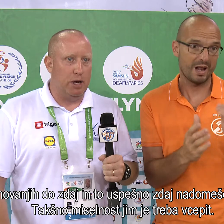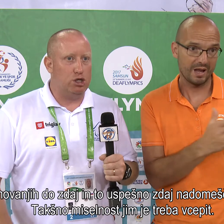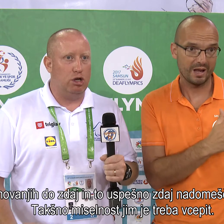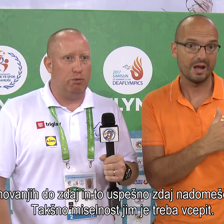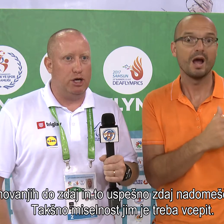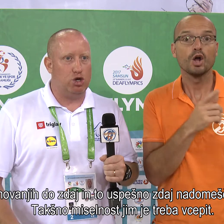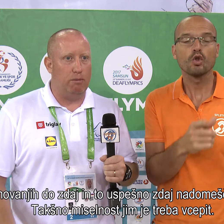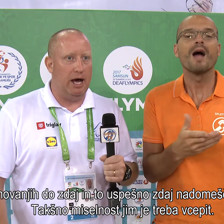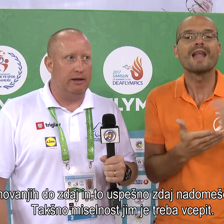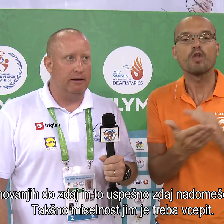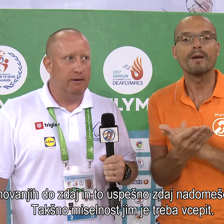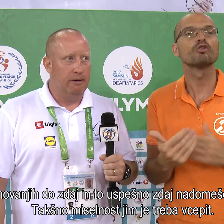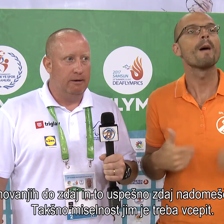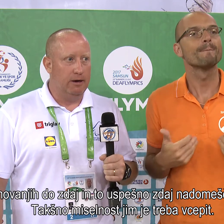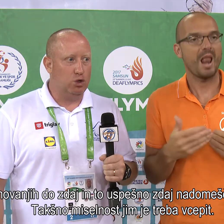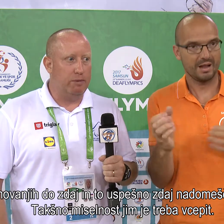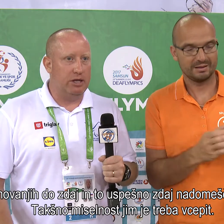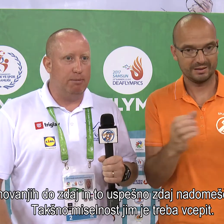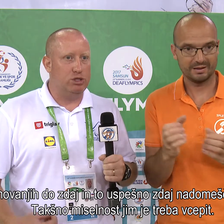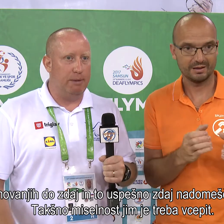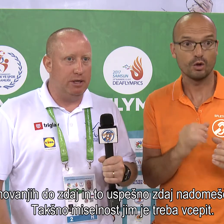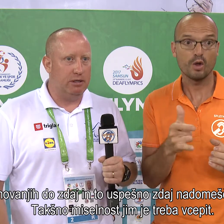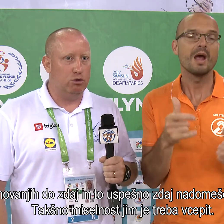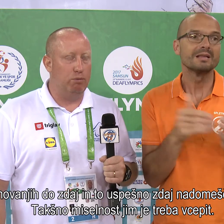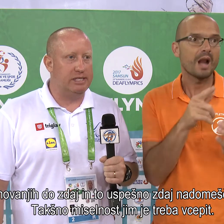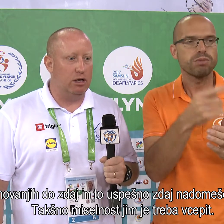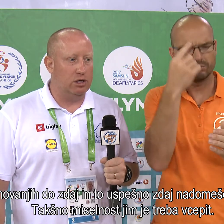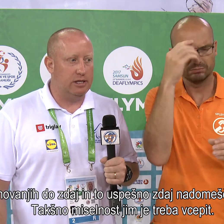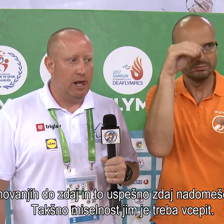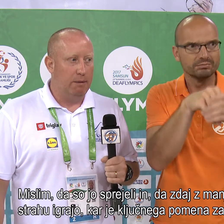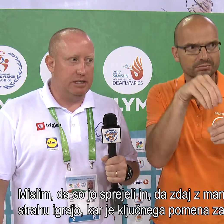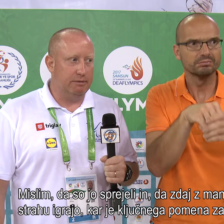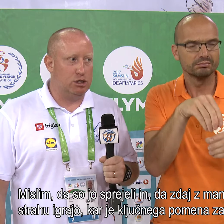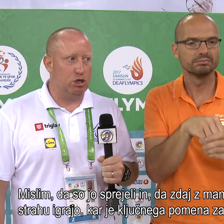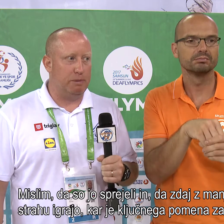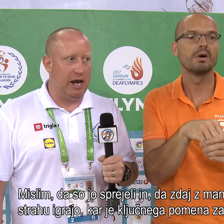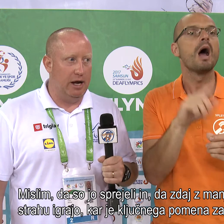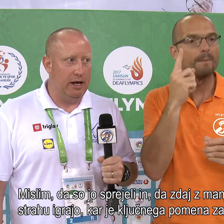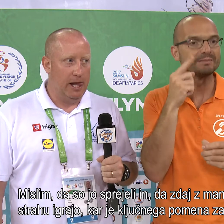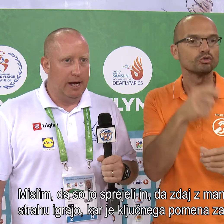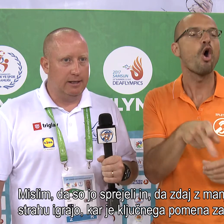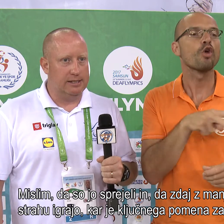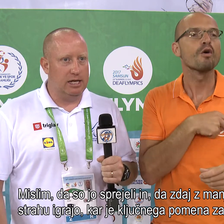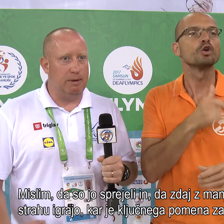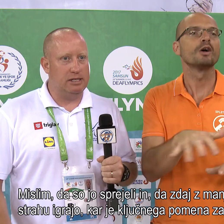uspešno nadomeščajo mladi. To jim je treba vcepiti, to miselnost. Mislim, da so jo sprejeli in da zdaj z manj